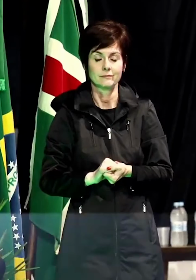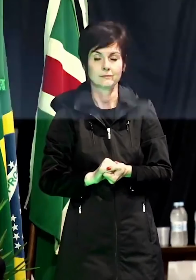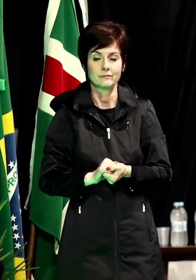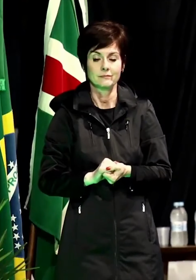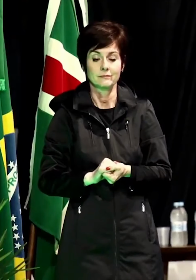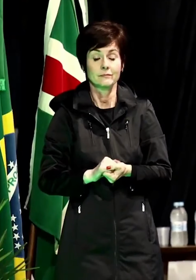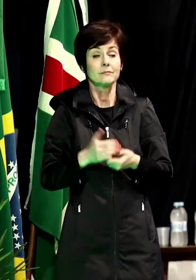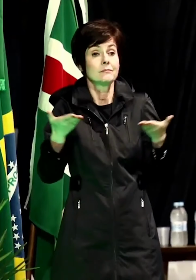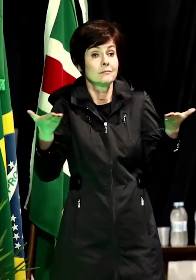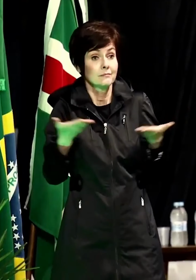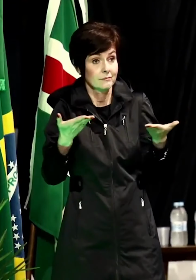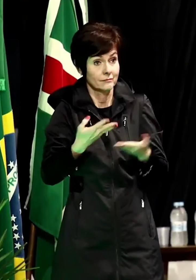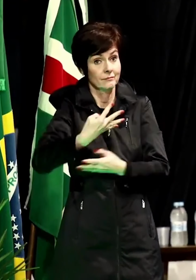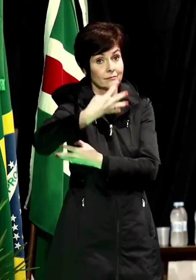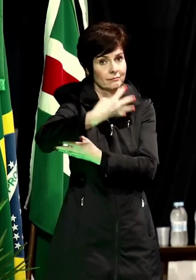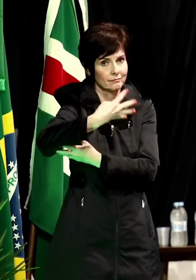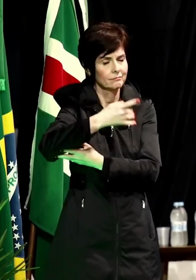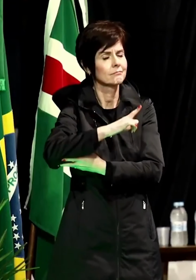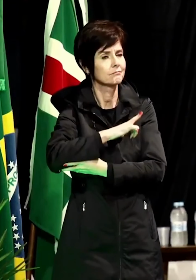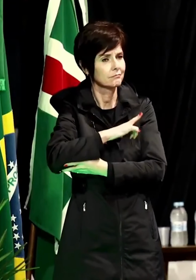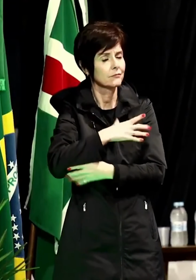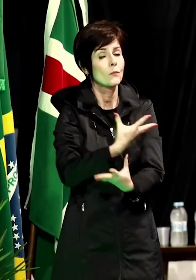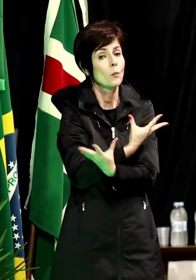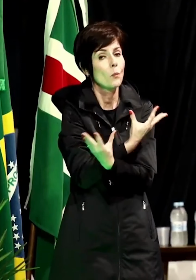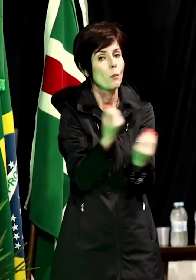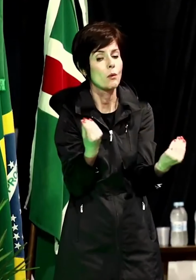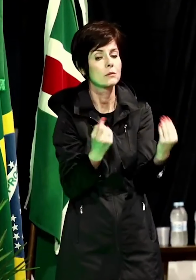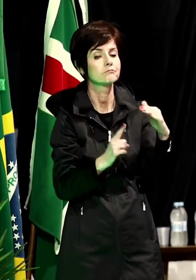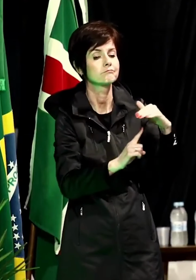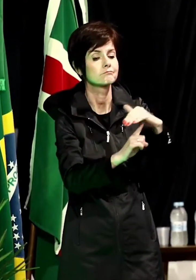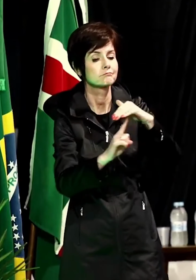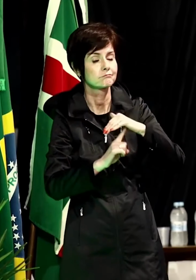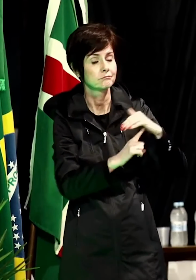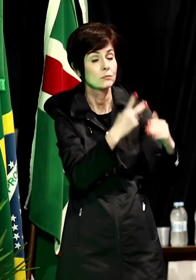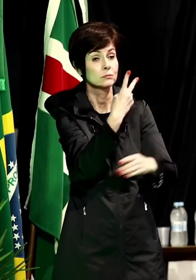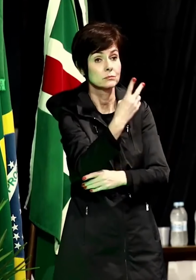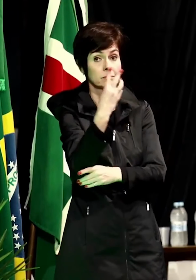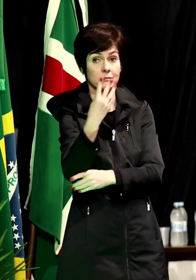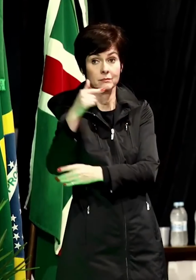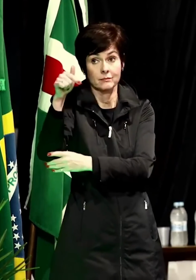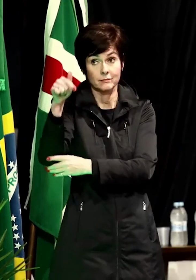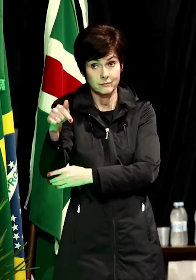tecnologia. Presidente, deixa o convite para quem está assistindo ao Estúdio TV agora, que aproveite